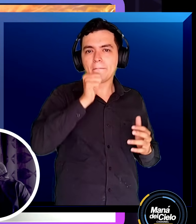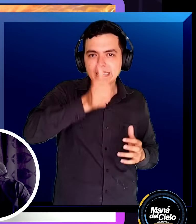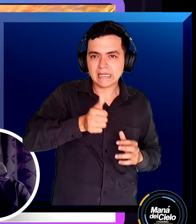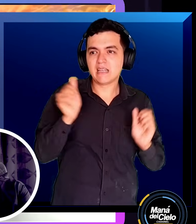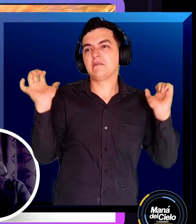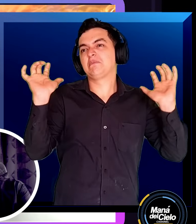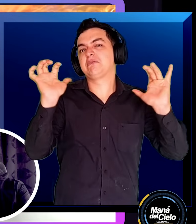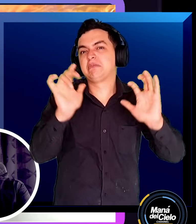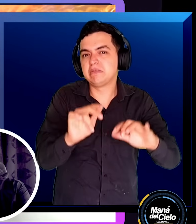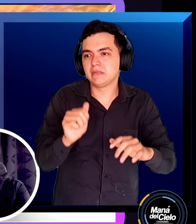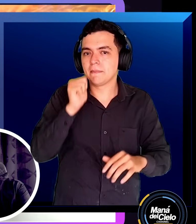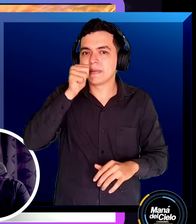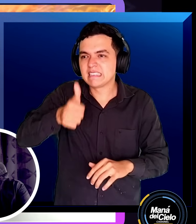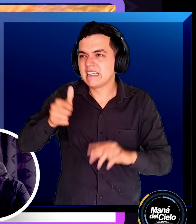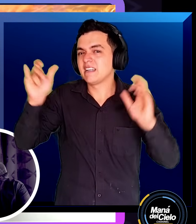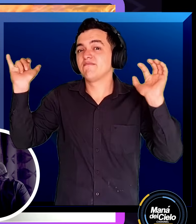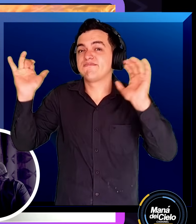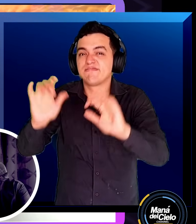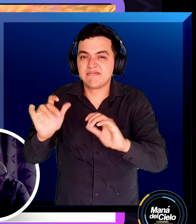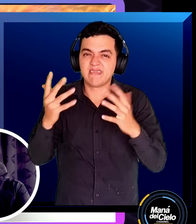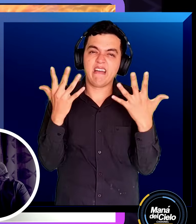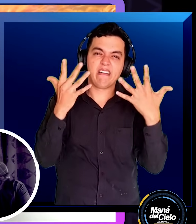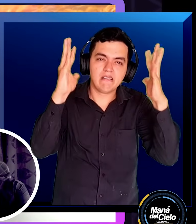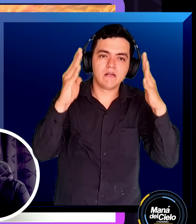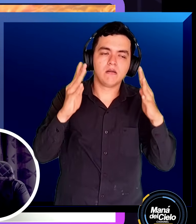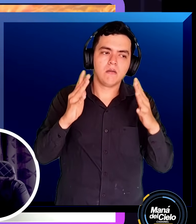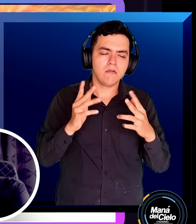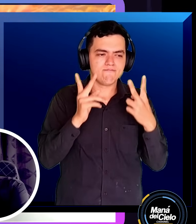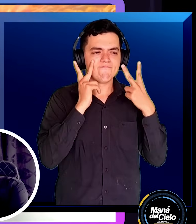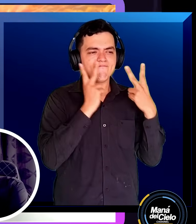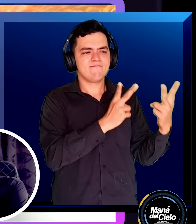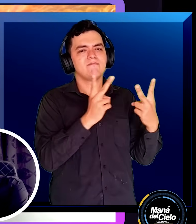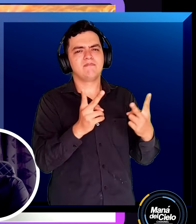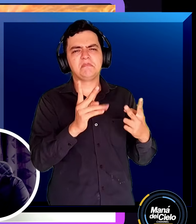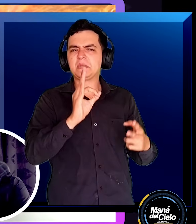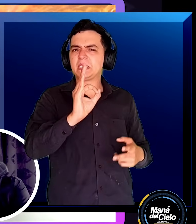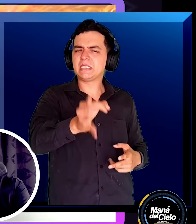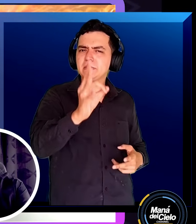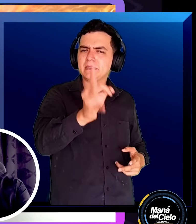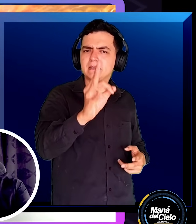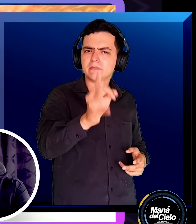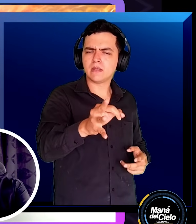estamos tratando a veces como de rellenitos,